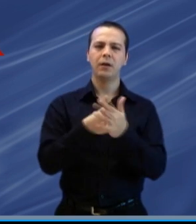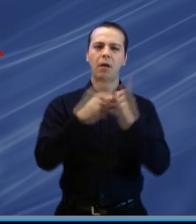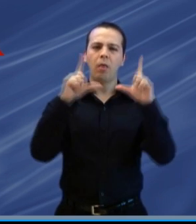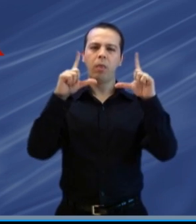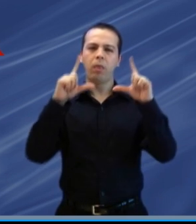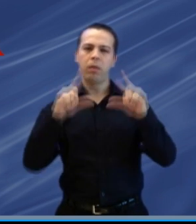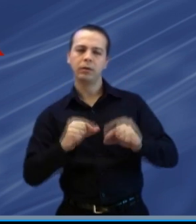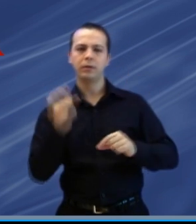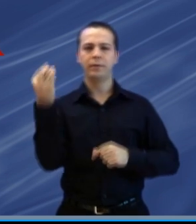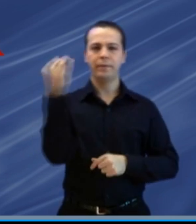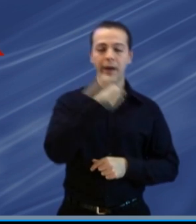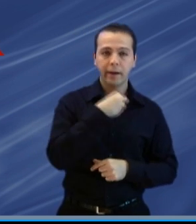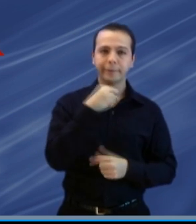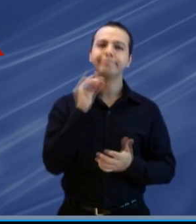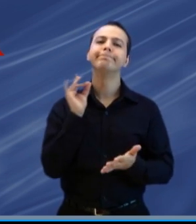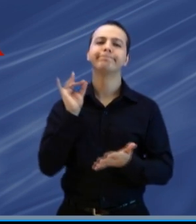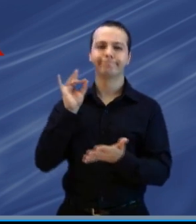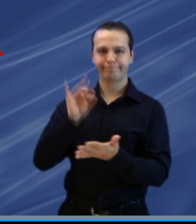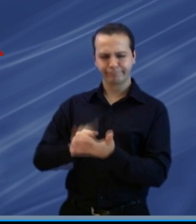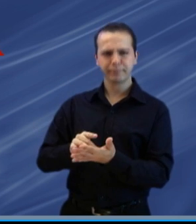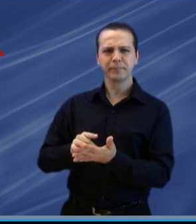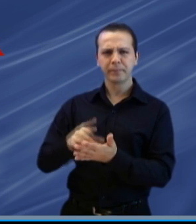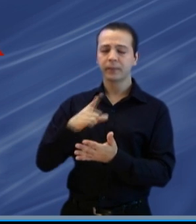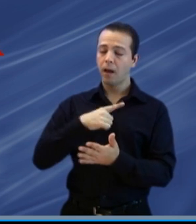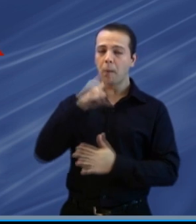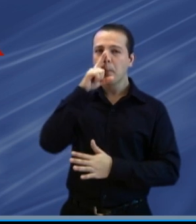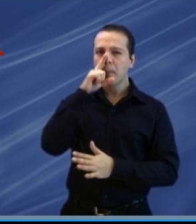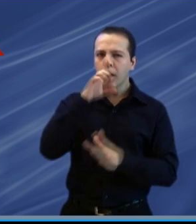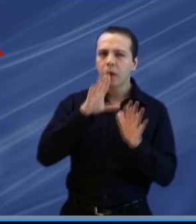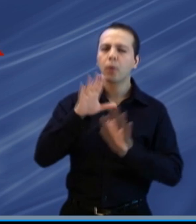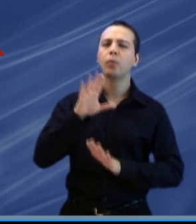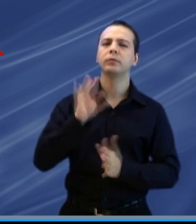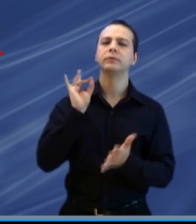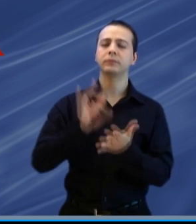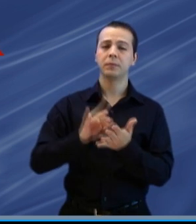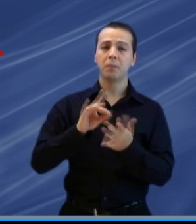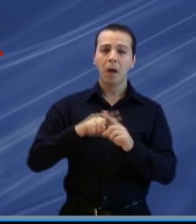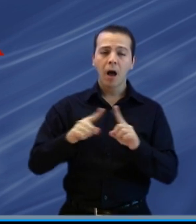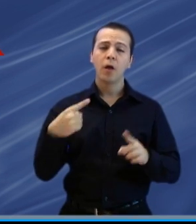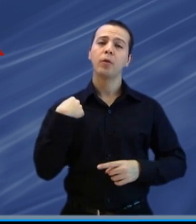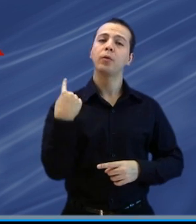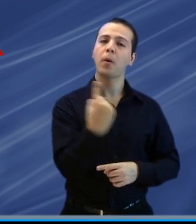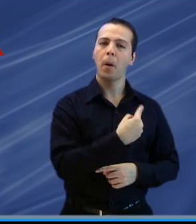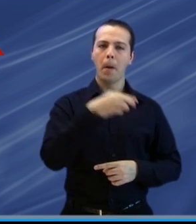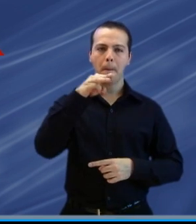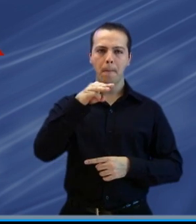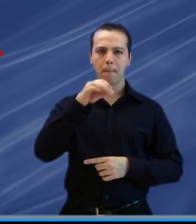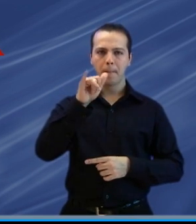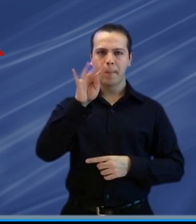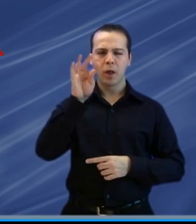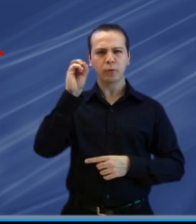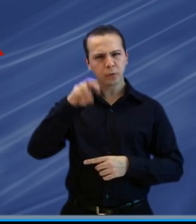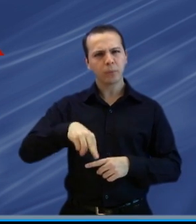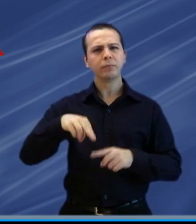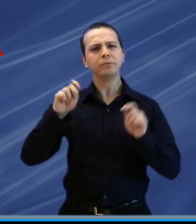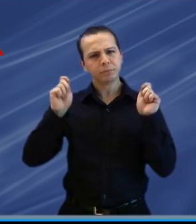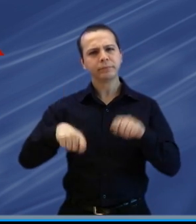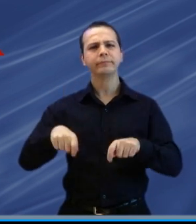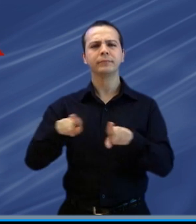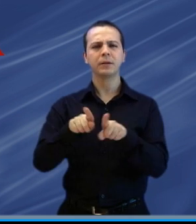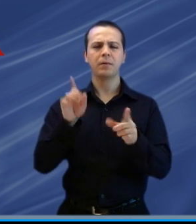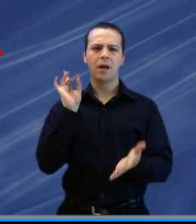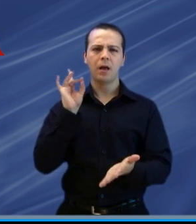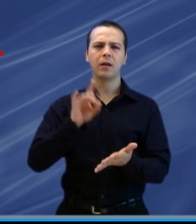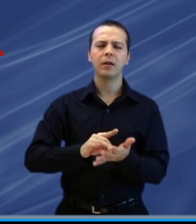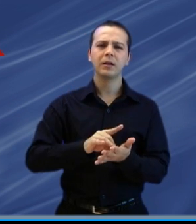certeza, por um lado, é uma brecha perigosa. Mas também, Milton, a gente tem que ser realista. Você